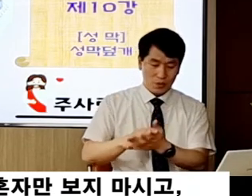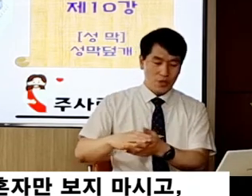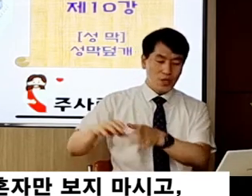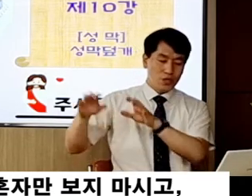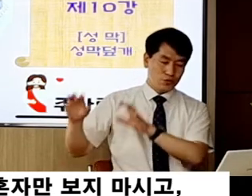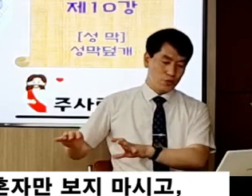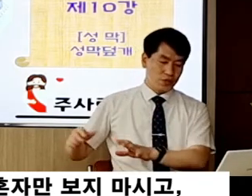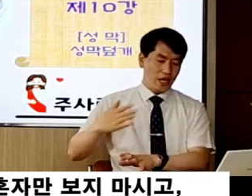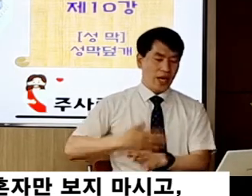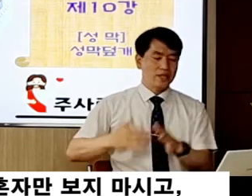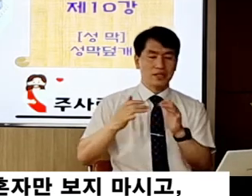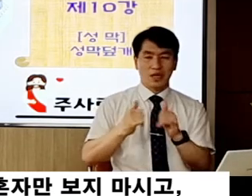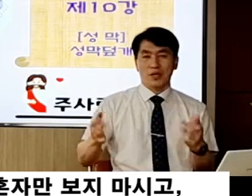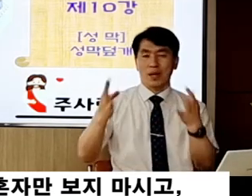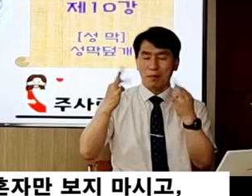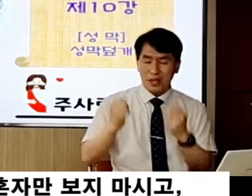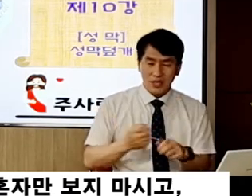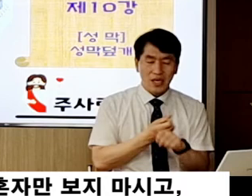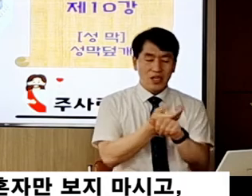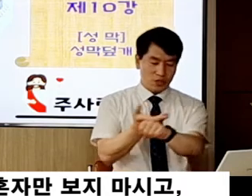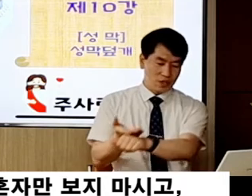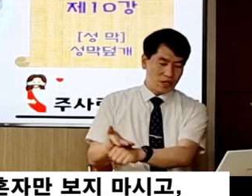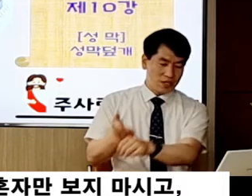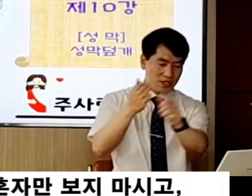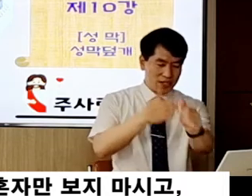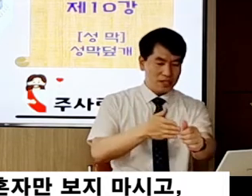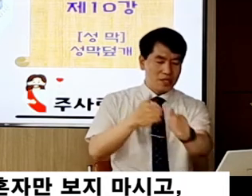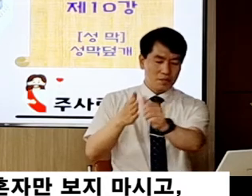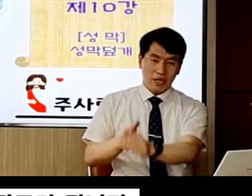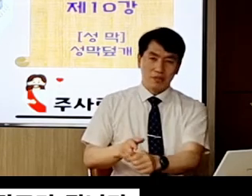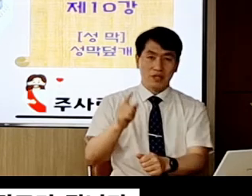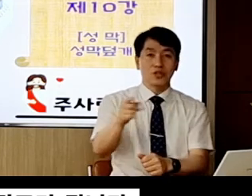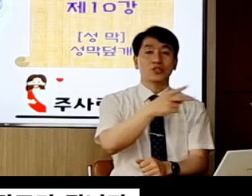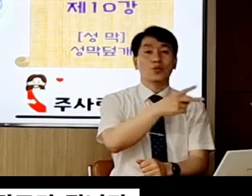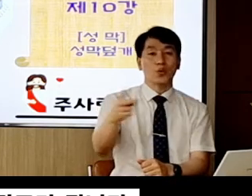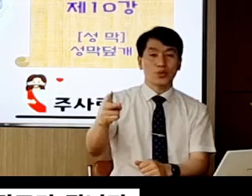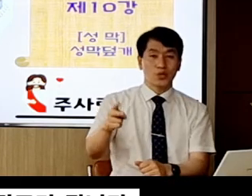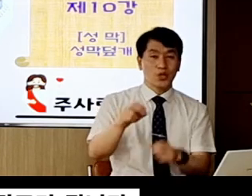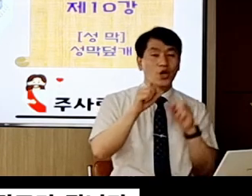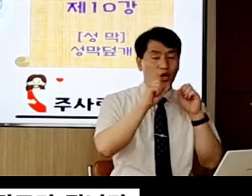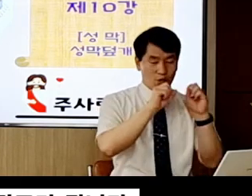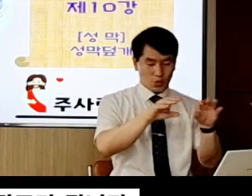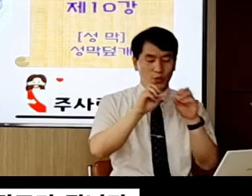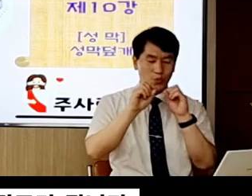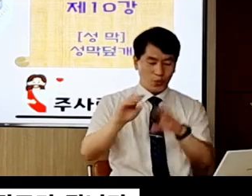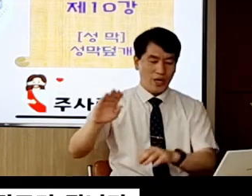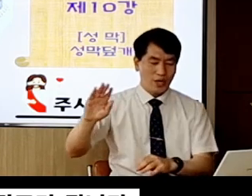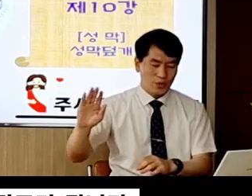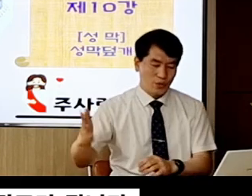마시고 주변에 아는 사람에게 많이 전달하시기를 바랍니다. 그것이 곧 전도가